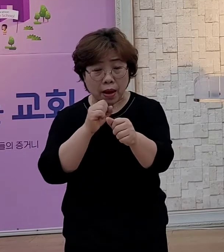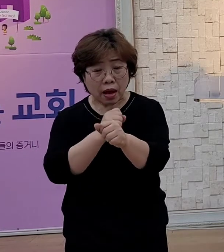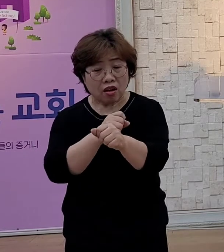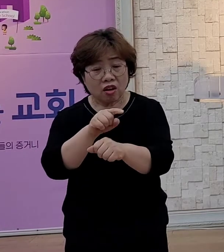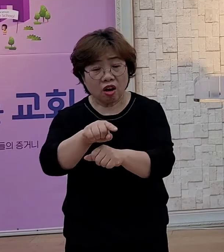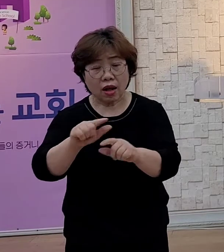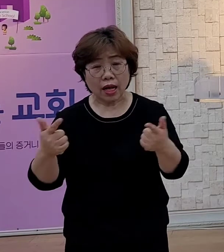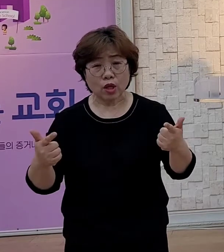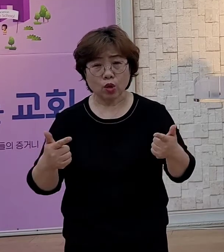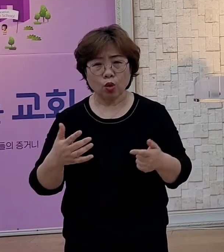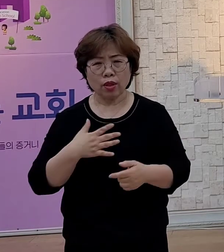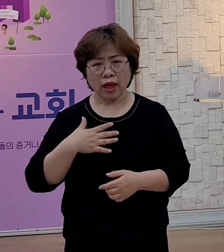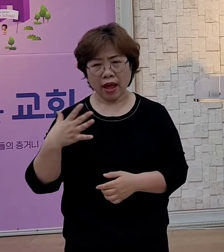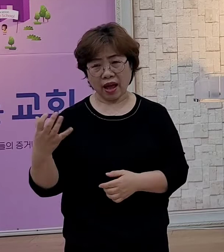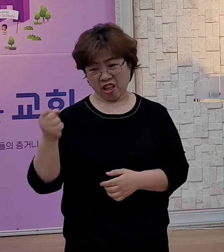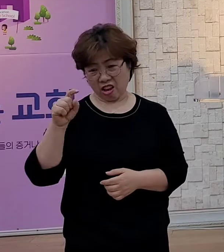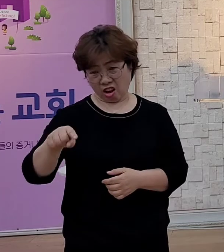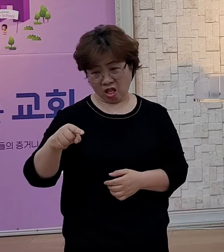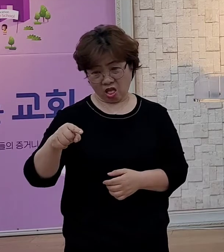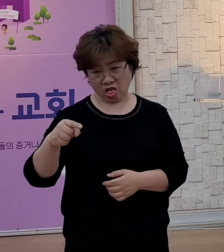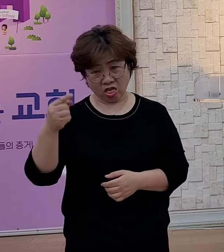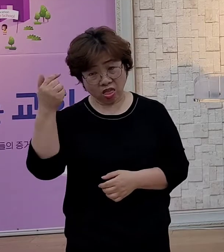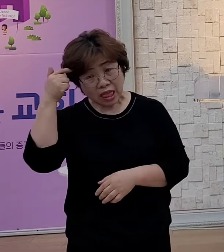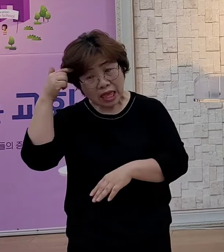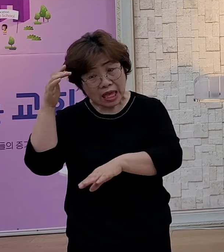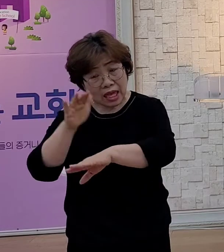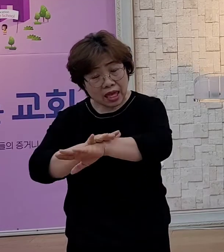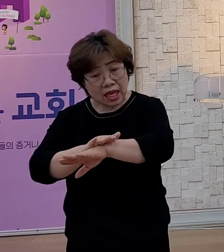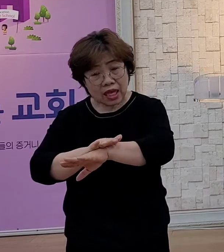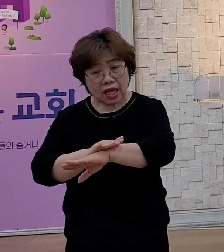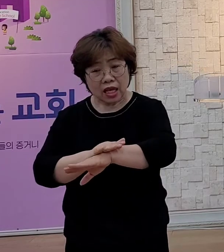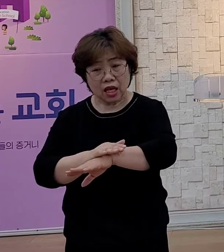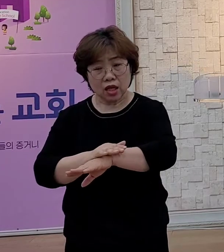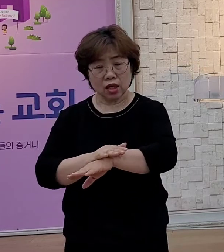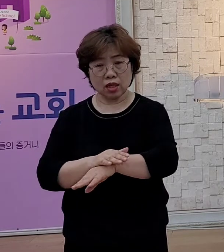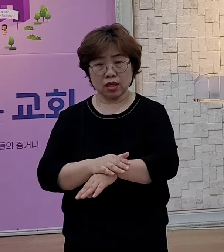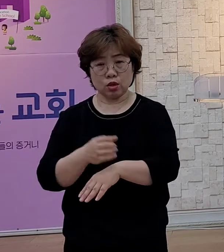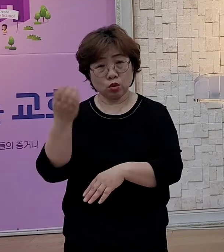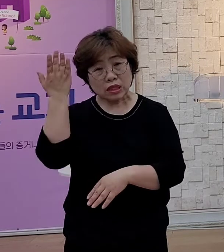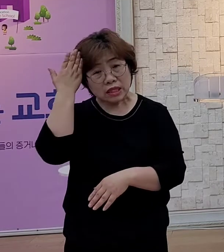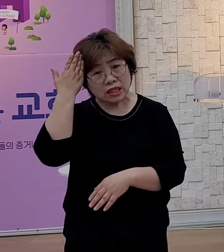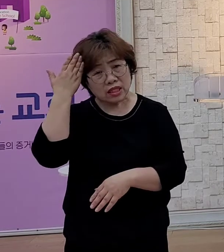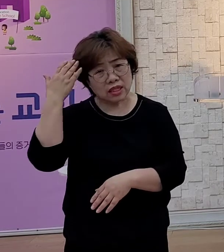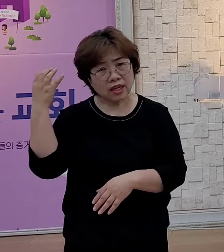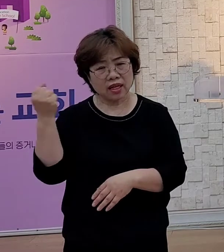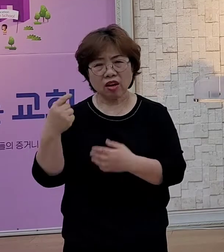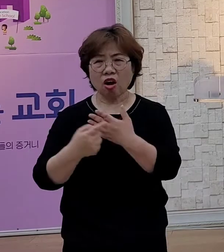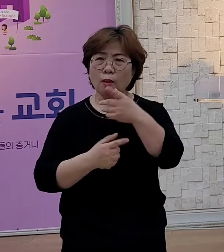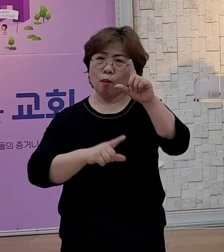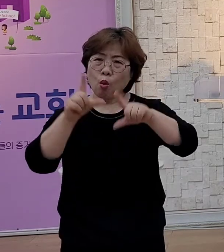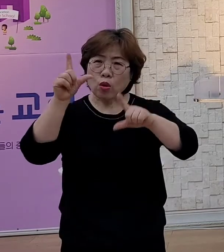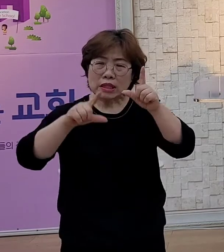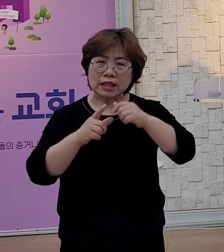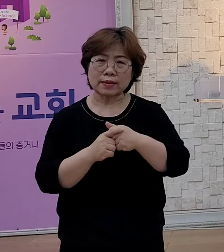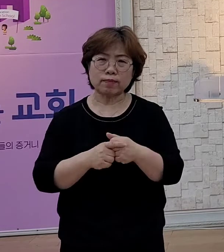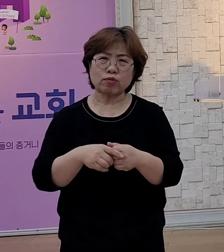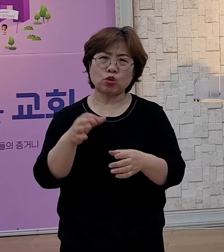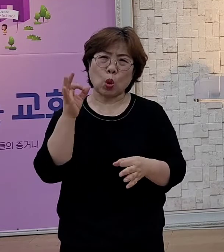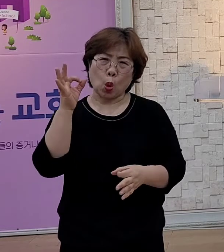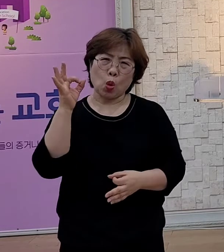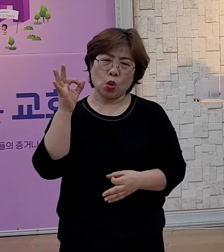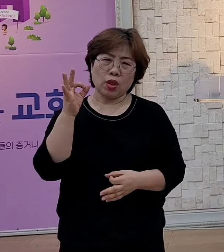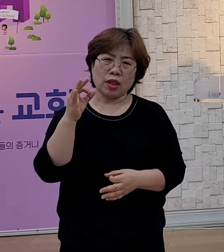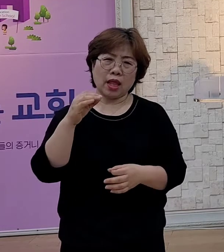소유나 또 지식이나 지위 그리고 출신, 외모 이런 것에